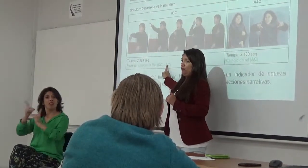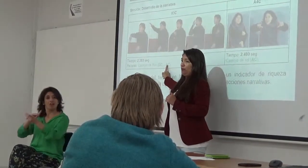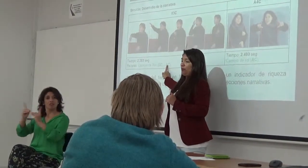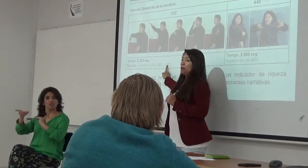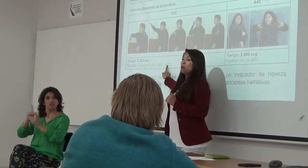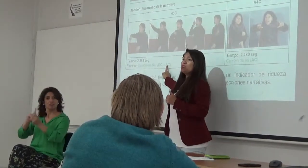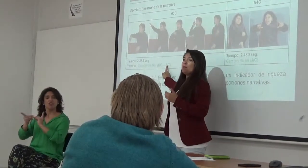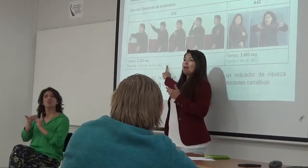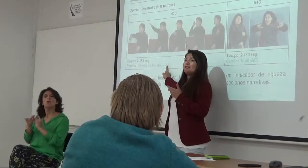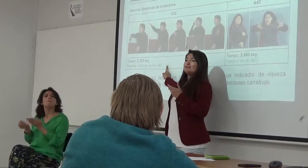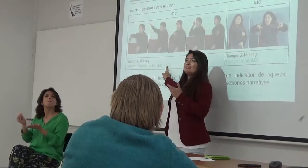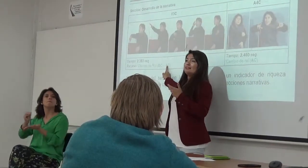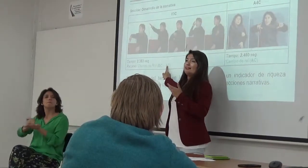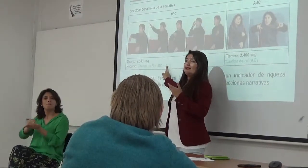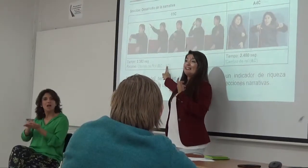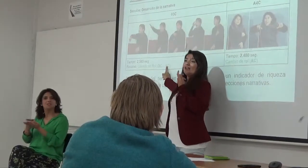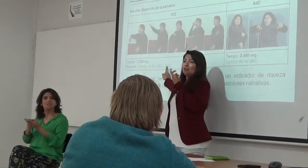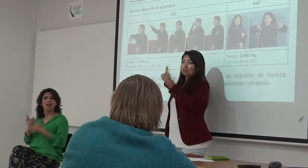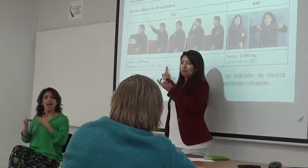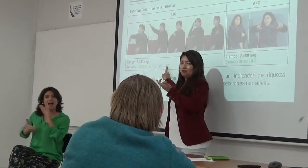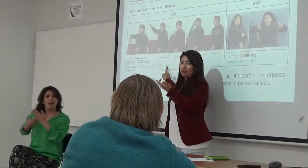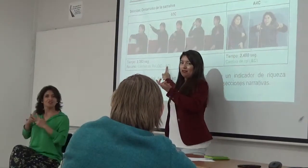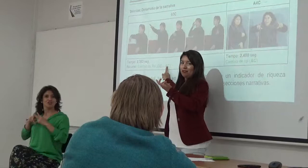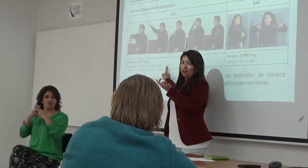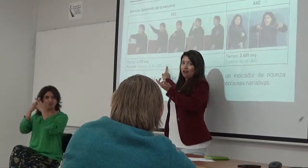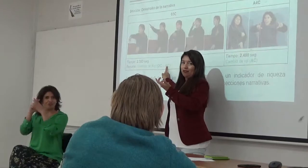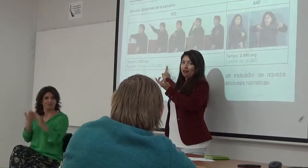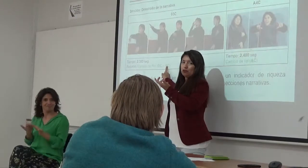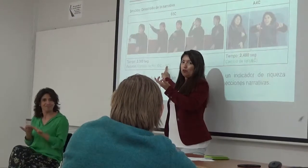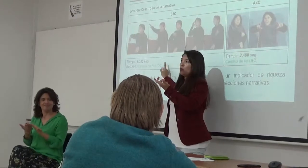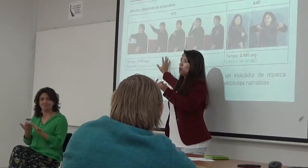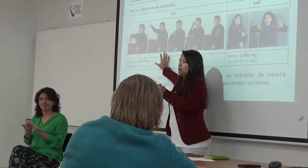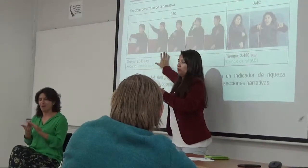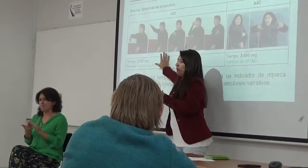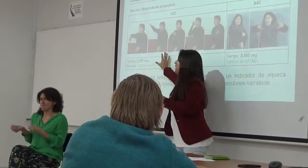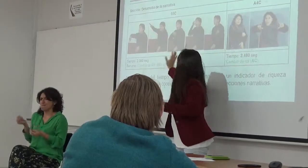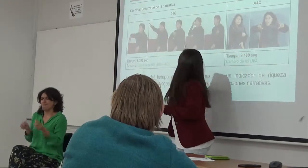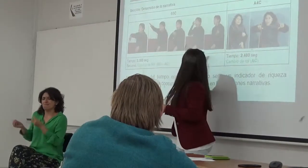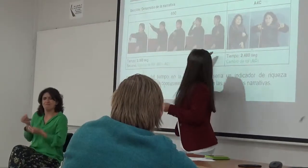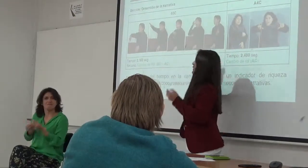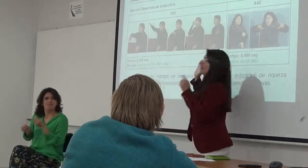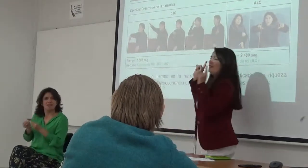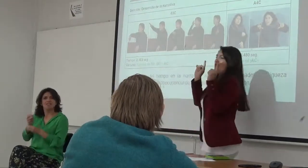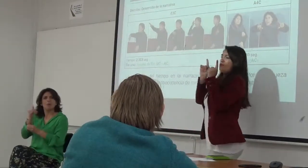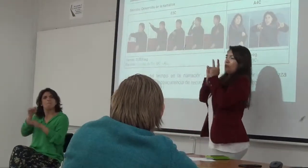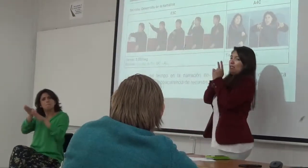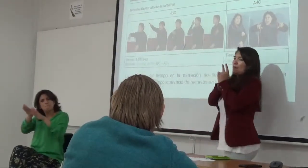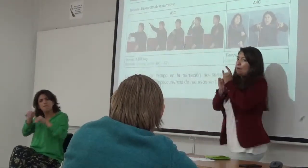que es mucho más rico en su discurso, en este